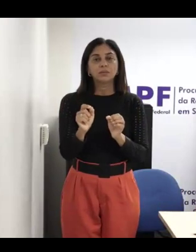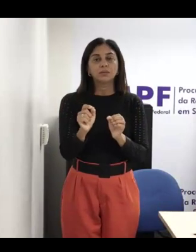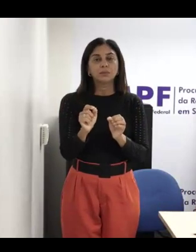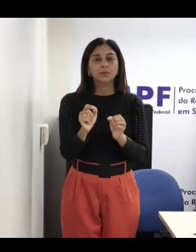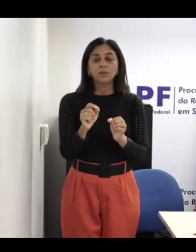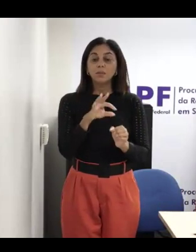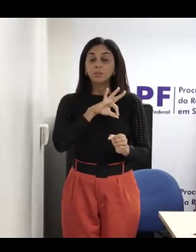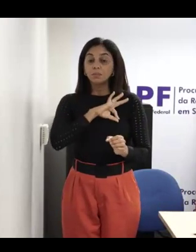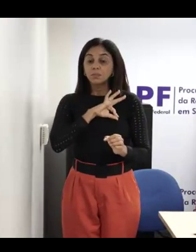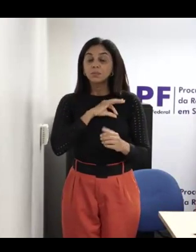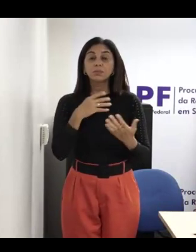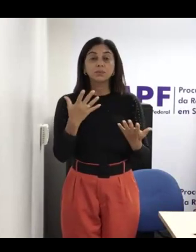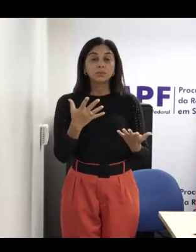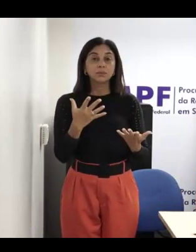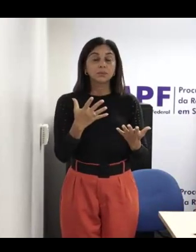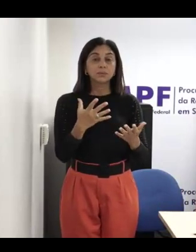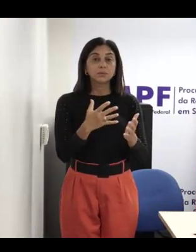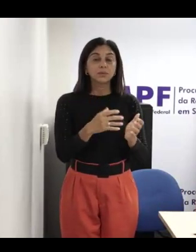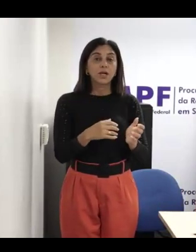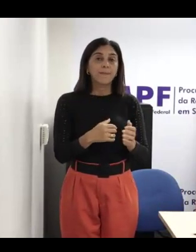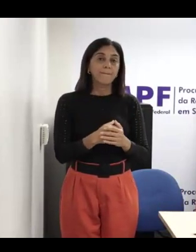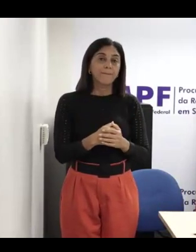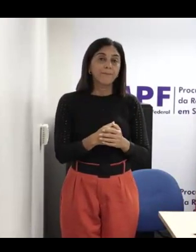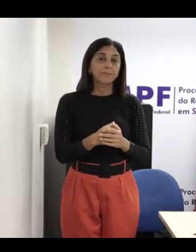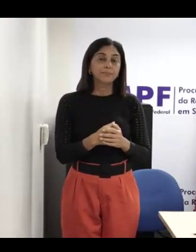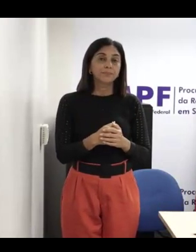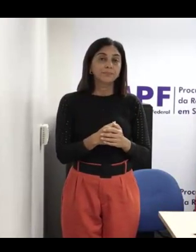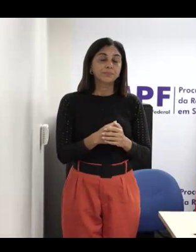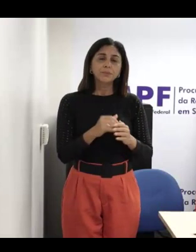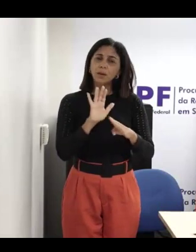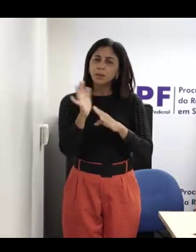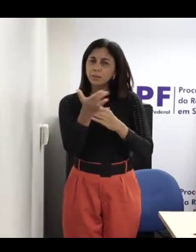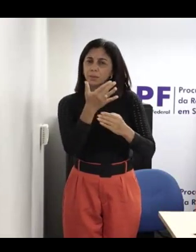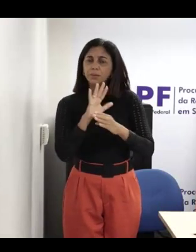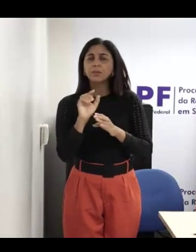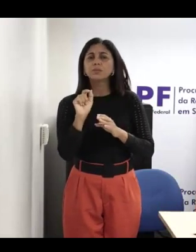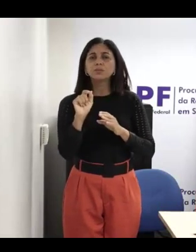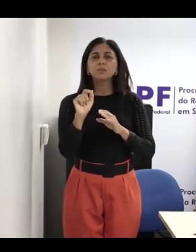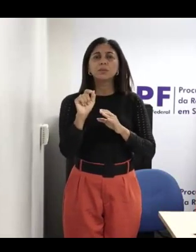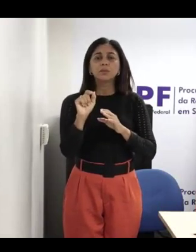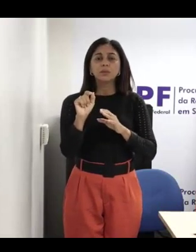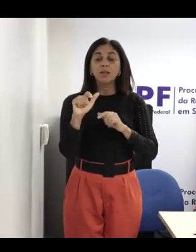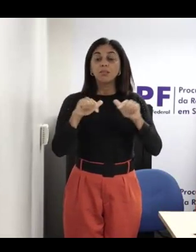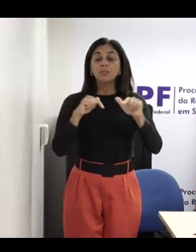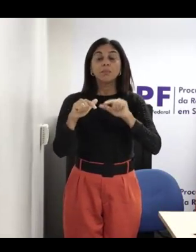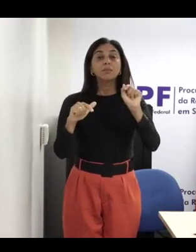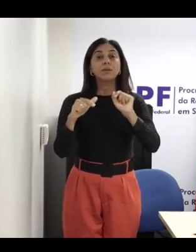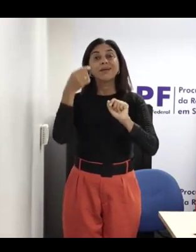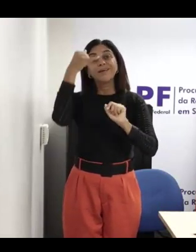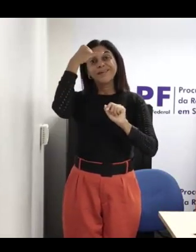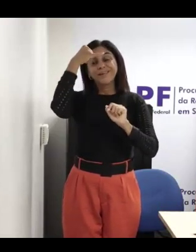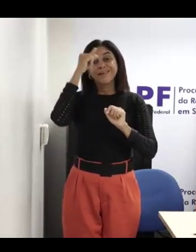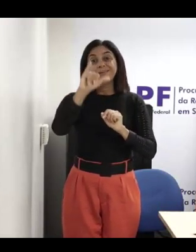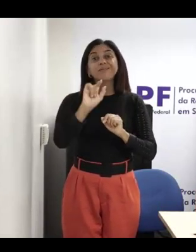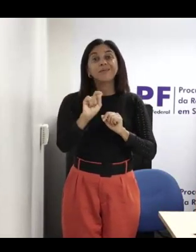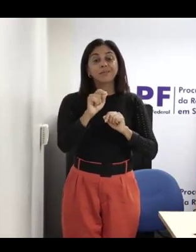militar é uma grande parceira aí conosco né então a gente faz o trabalho da prevenção com a sociedade com